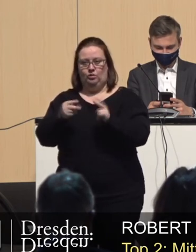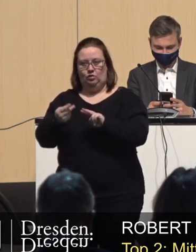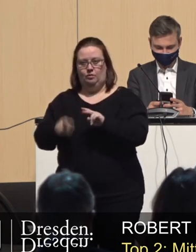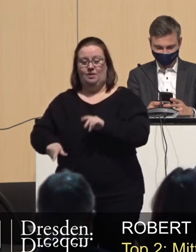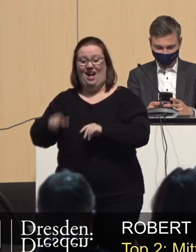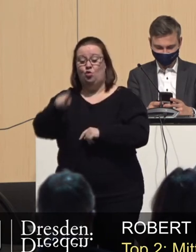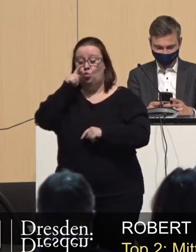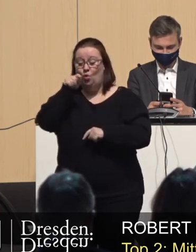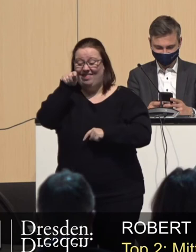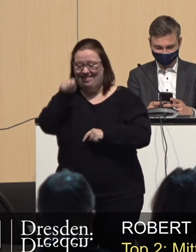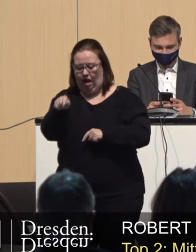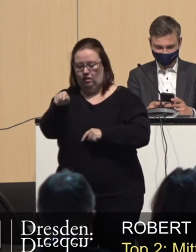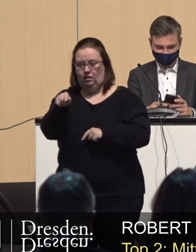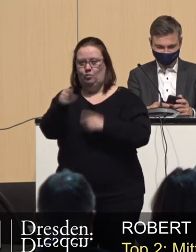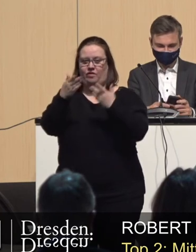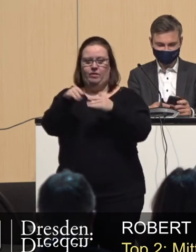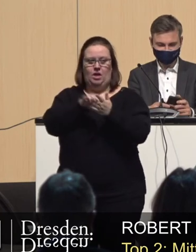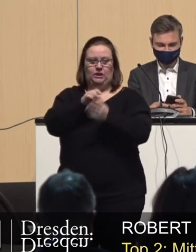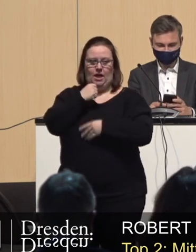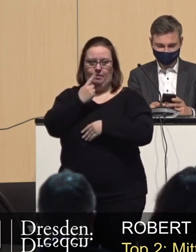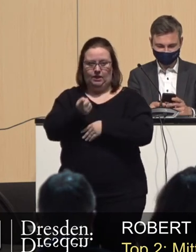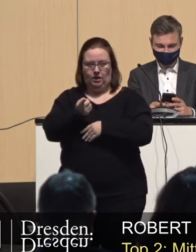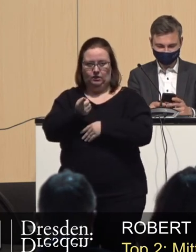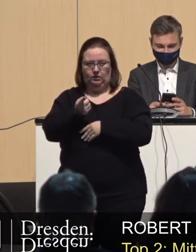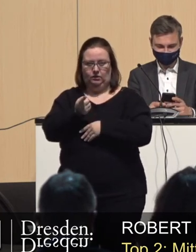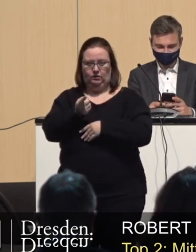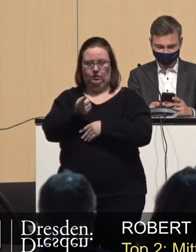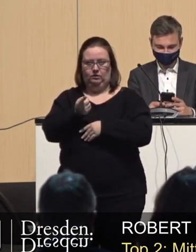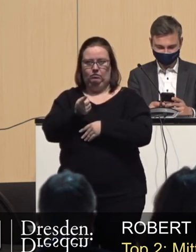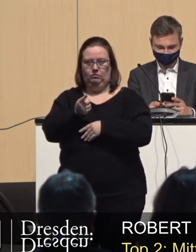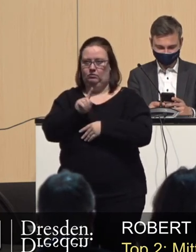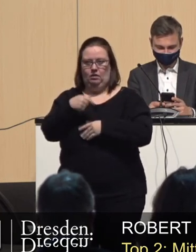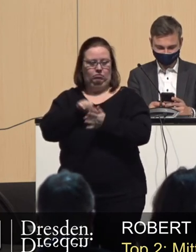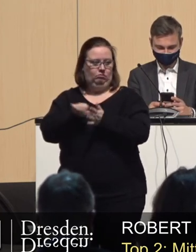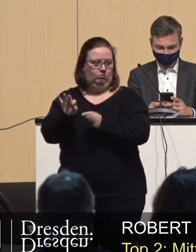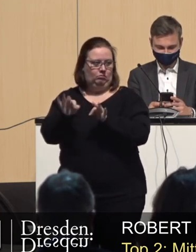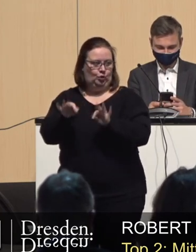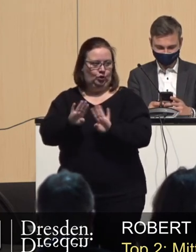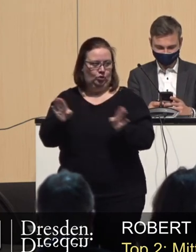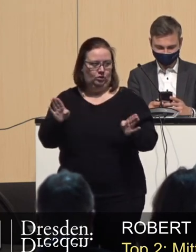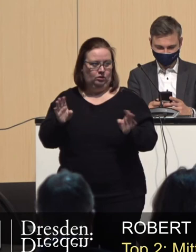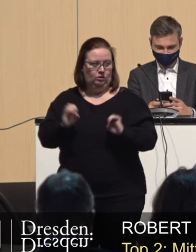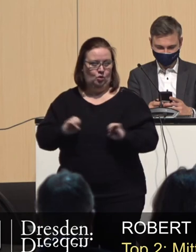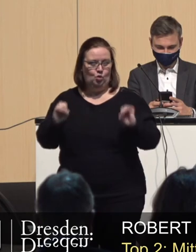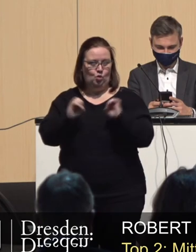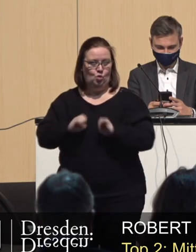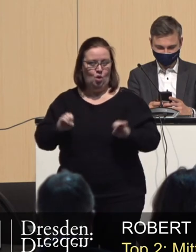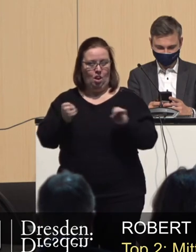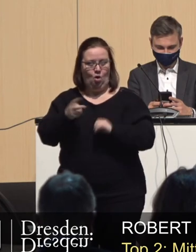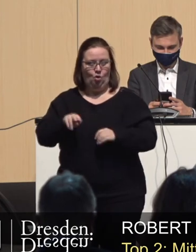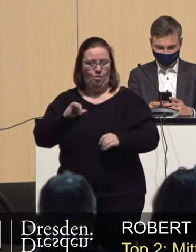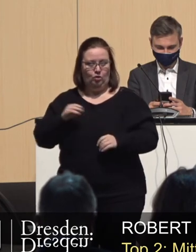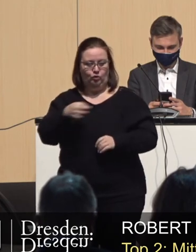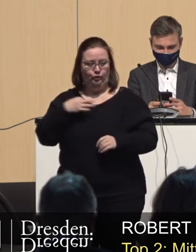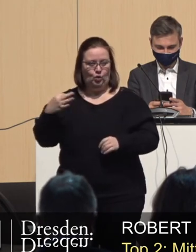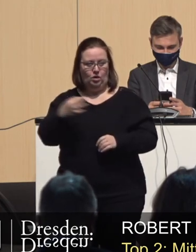zwar nur dann, das heißt, wenn die Weihnachtsmärkte abgesagt werden, dann entsteht exakt 0 Euro Belastung